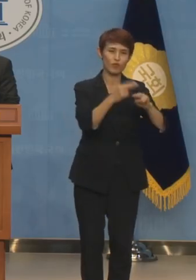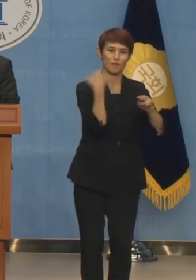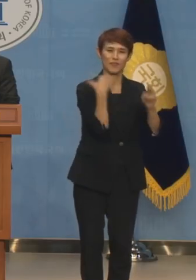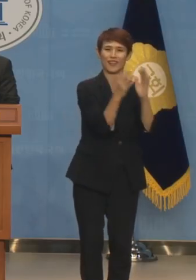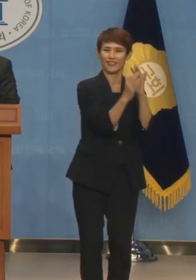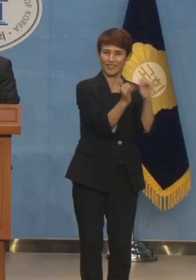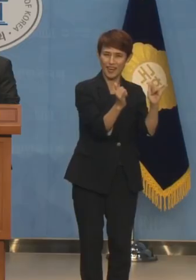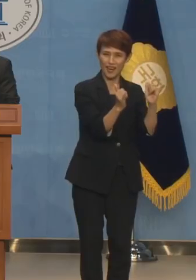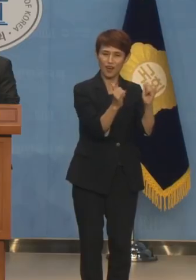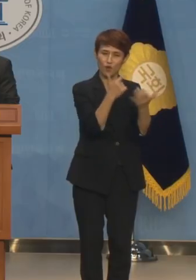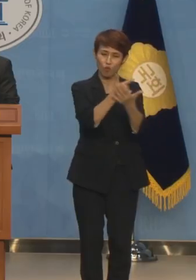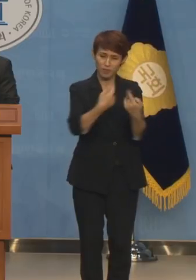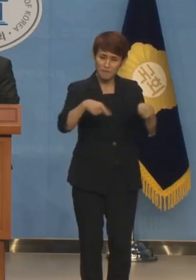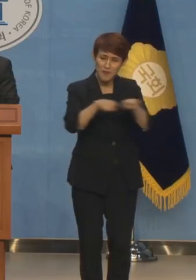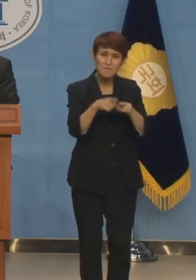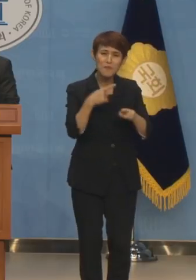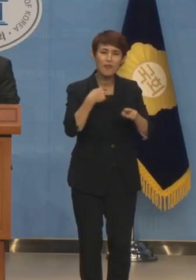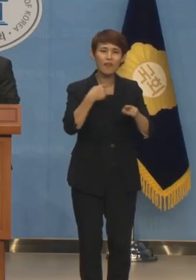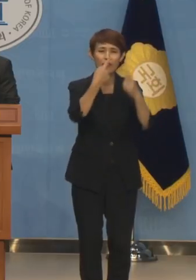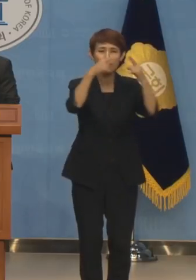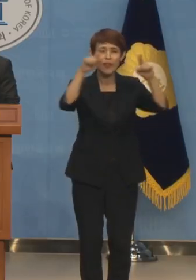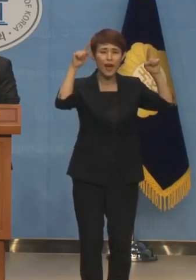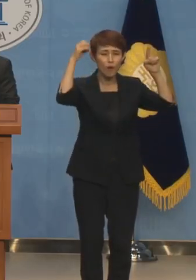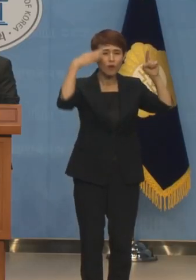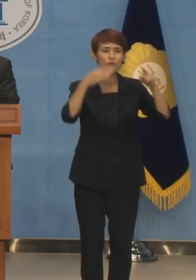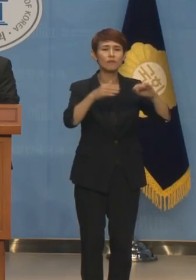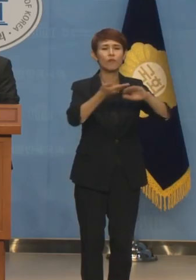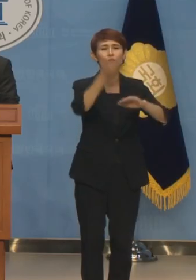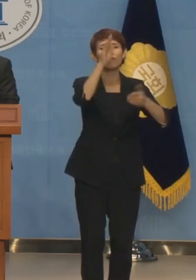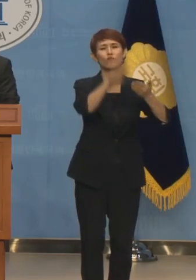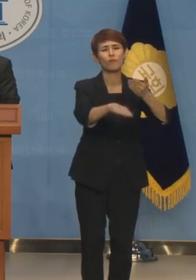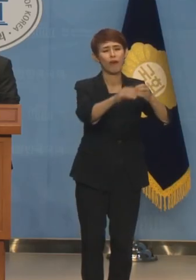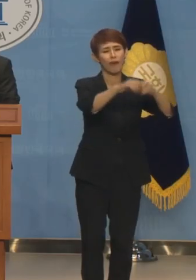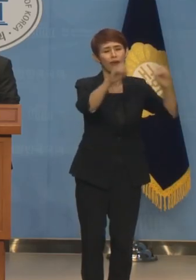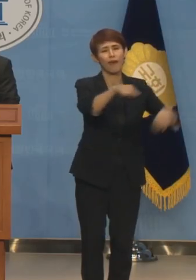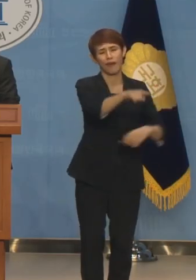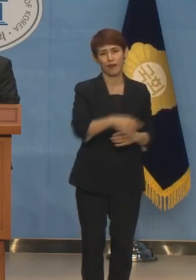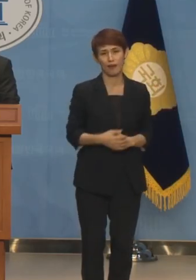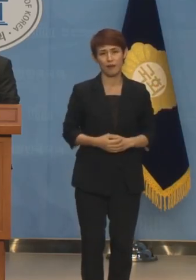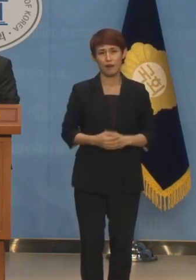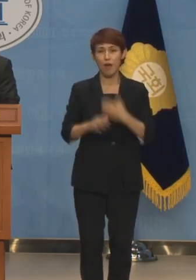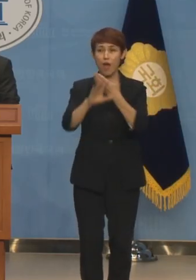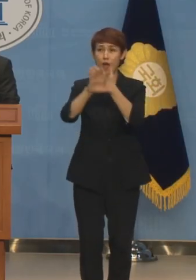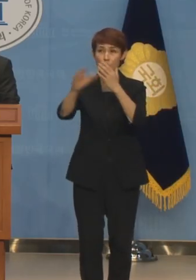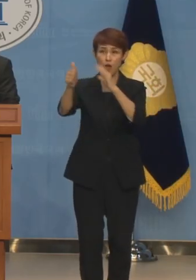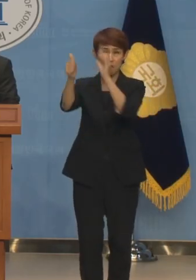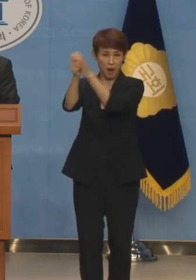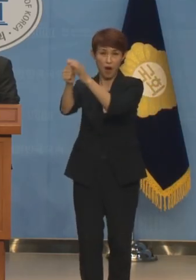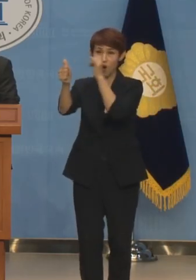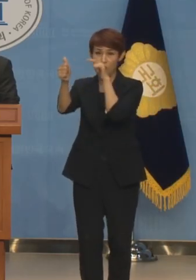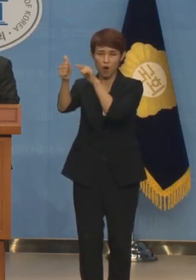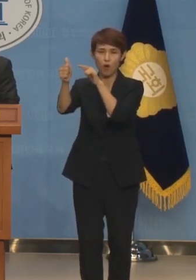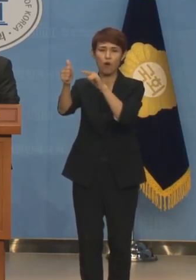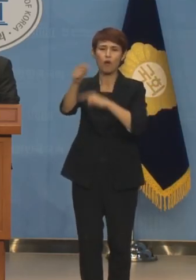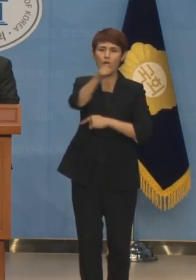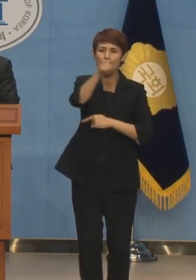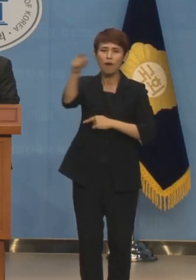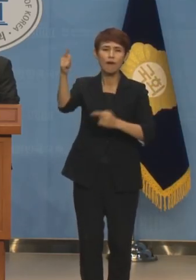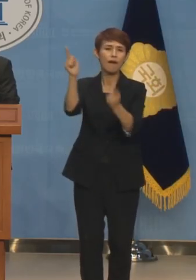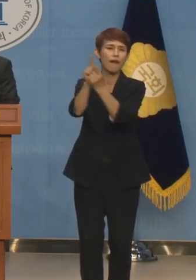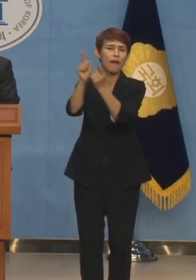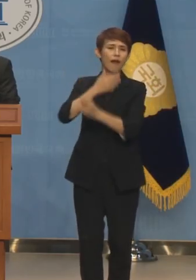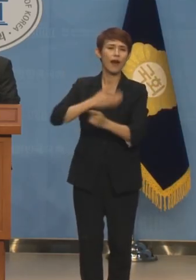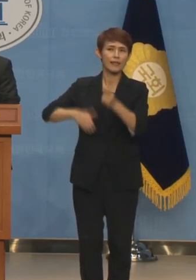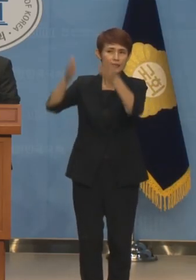담당자와 논문을 함께 쓴 대학원 선후배 사이였고 해외 자문위원은 액트지오의 고문과 지인